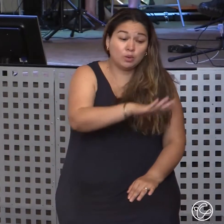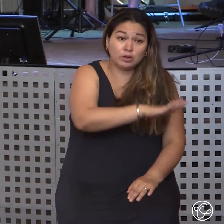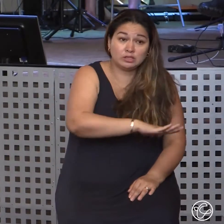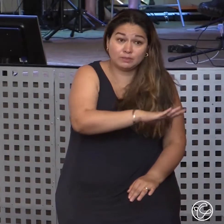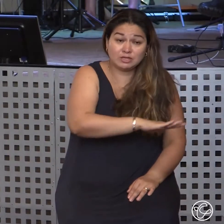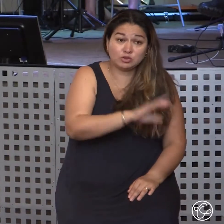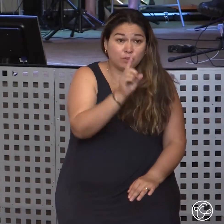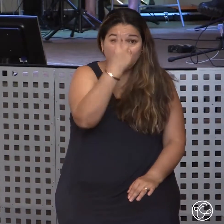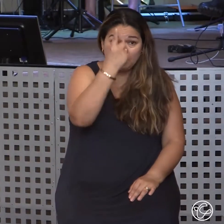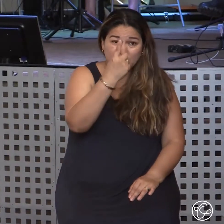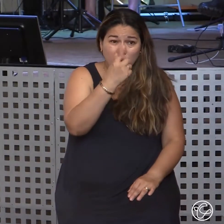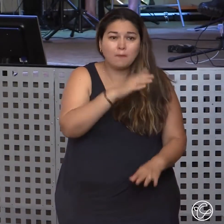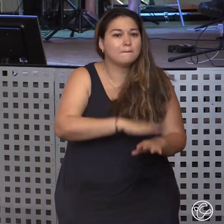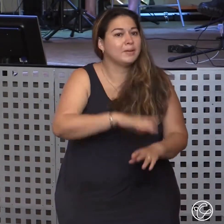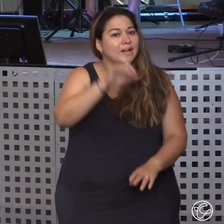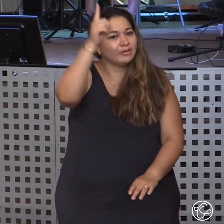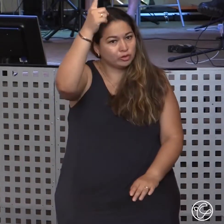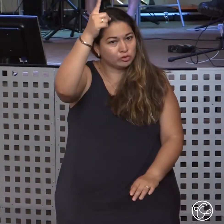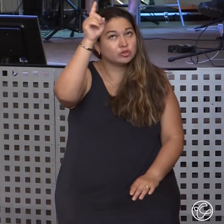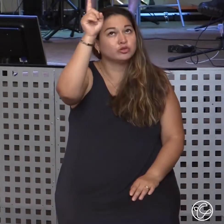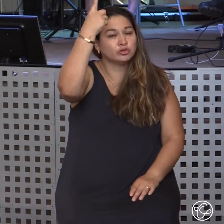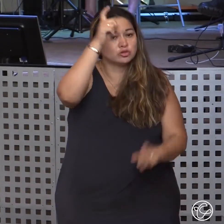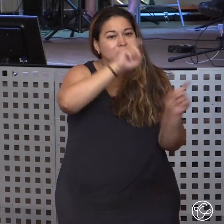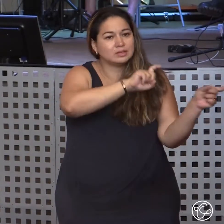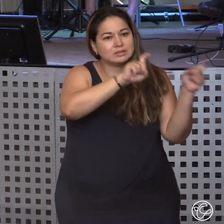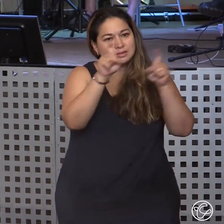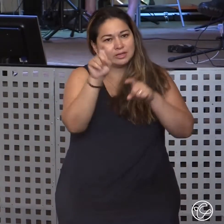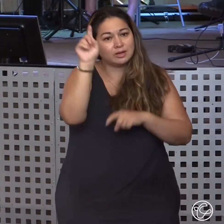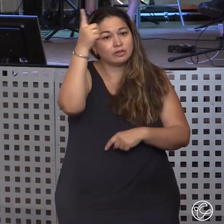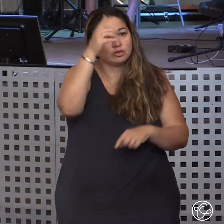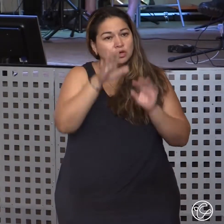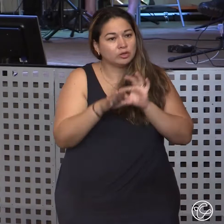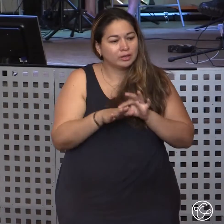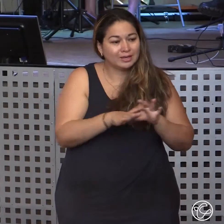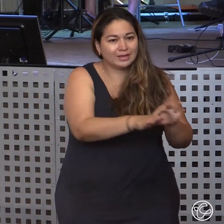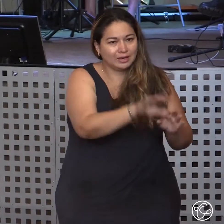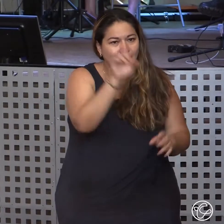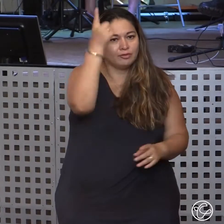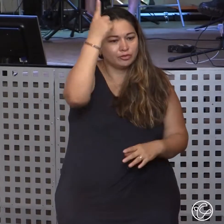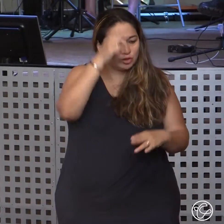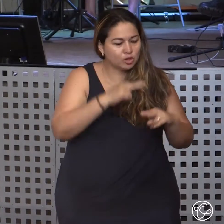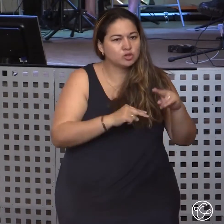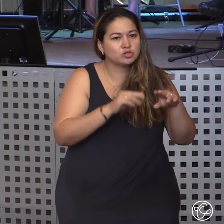Él dirige, Él enseña, Él edifica.